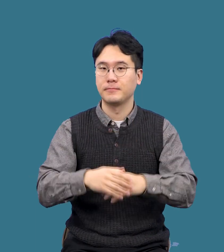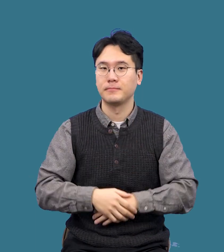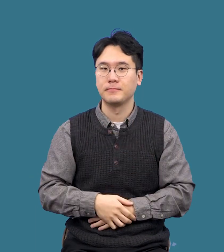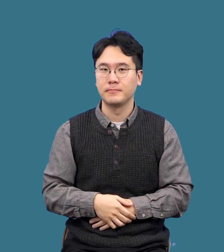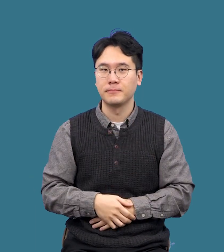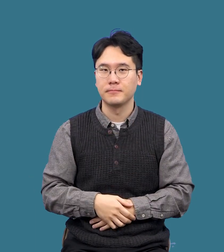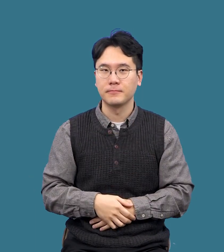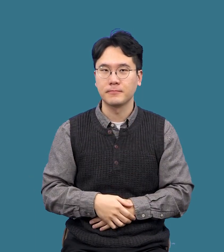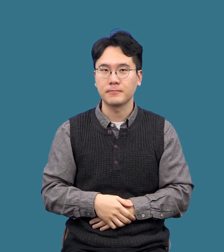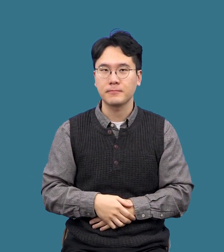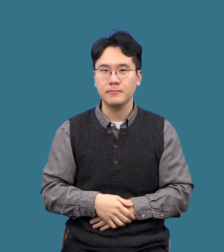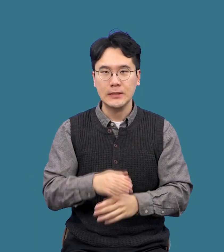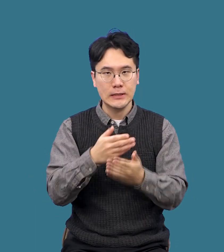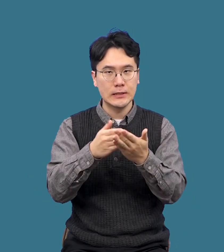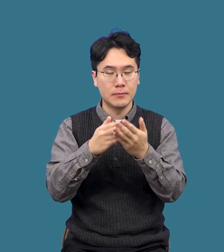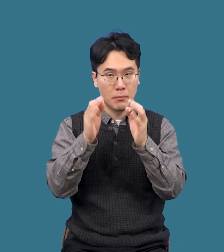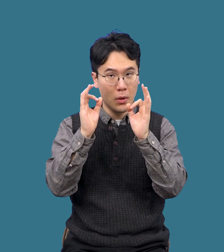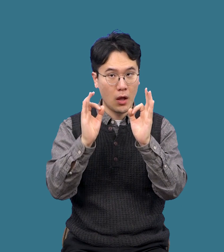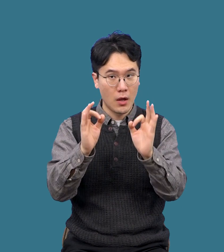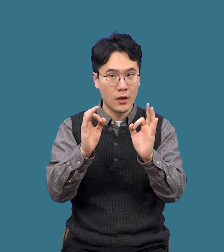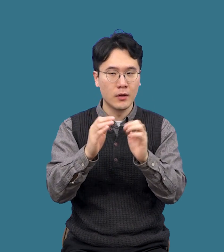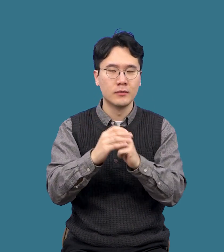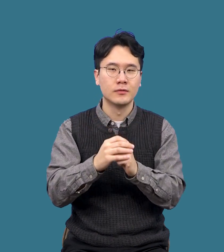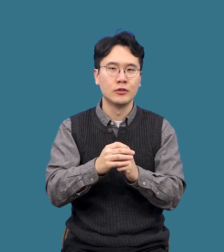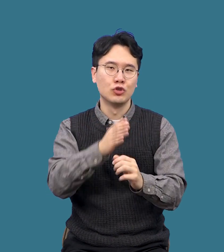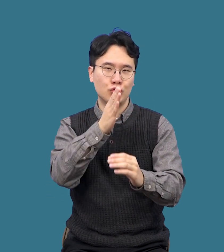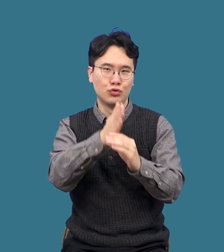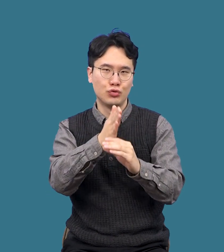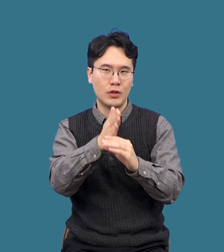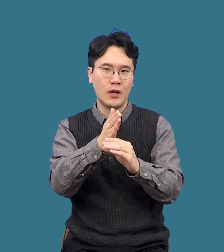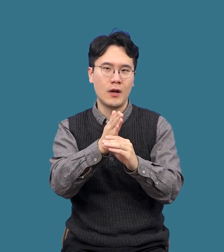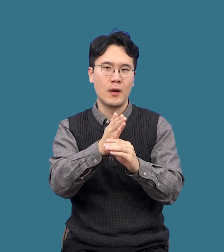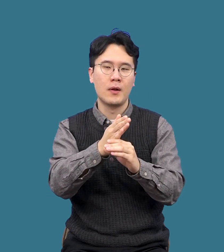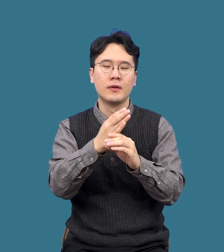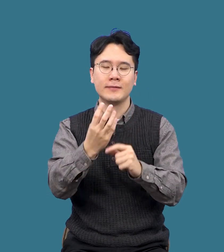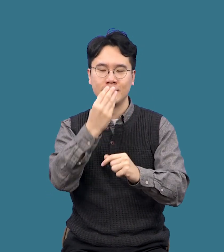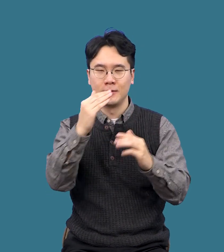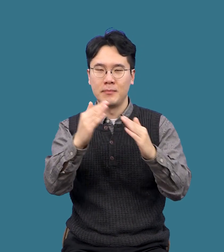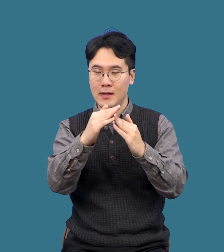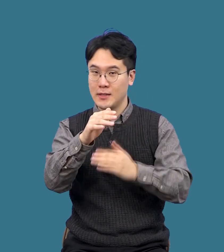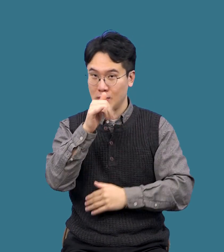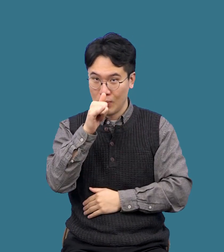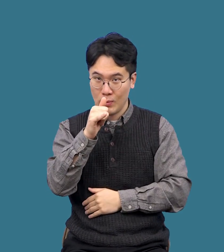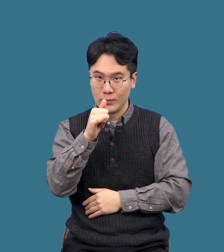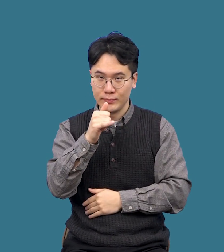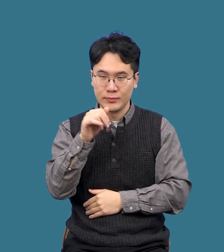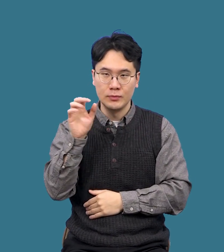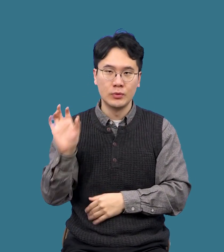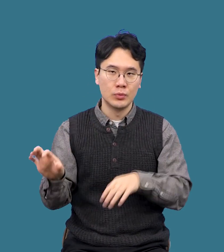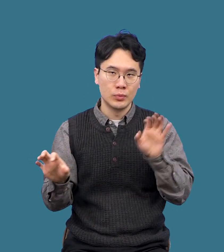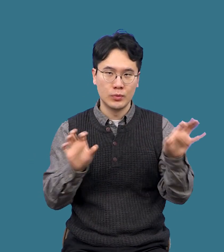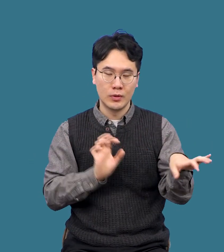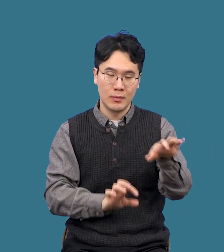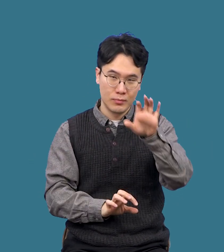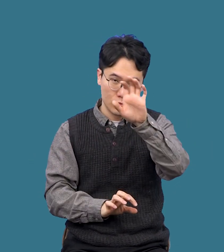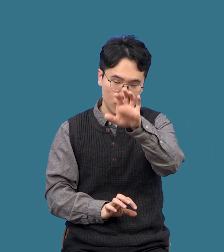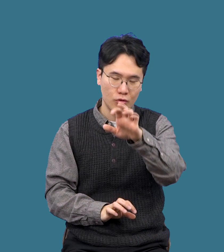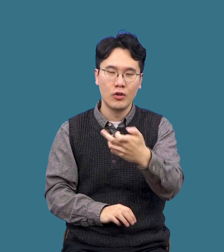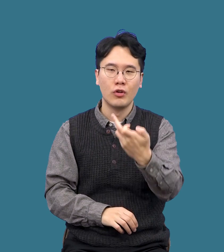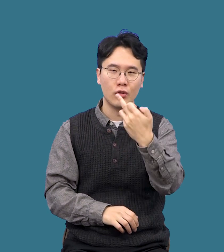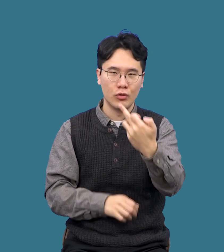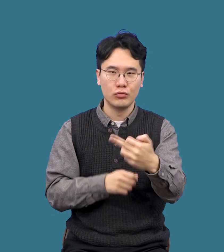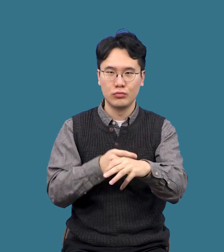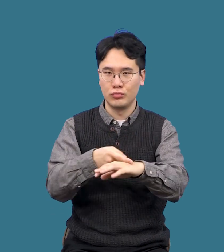자, 한복판에 회막이 있고요. 그리고 백성들이 동서남북으로 12지파가